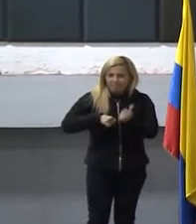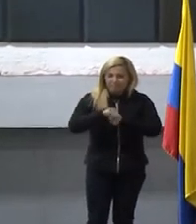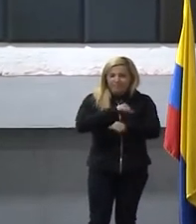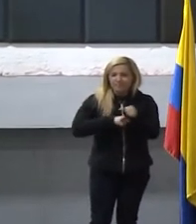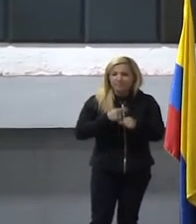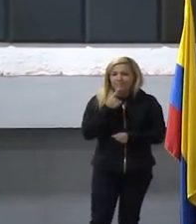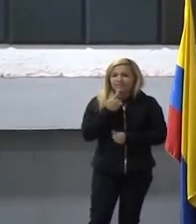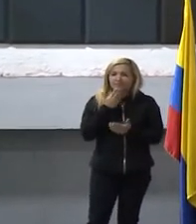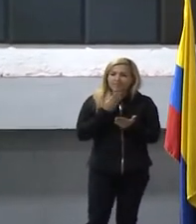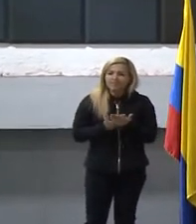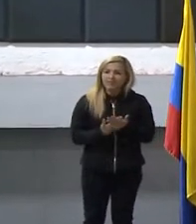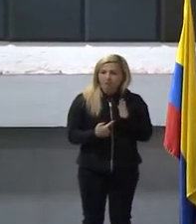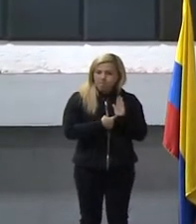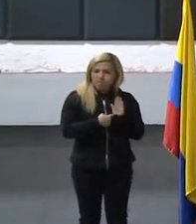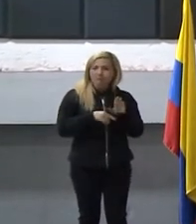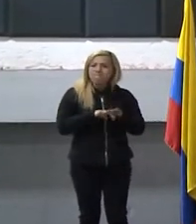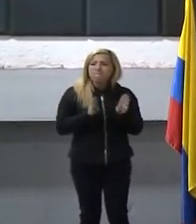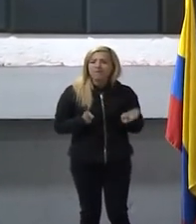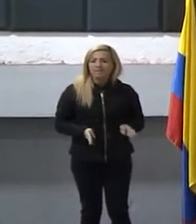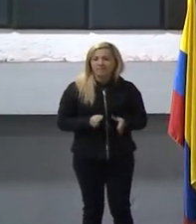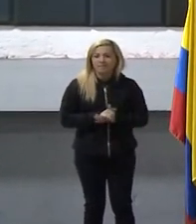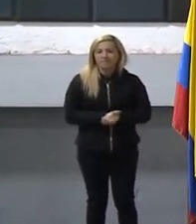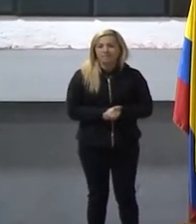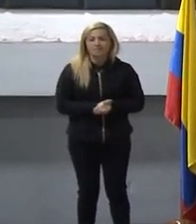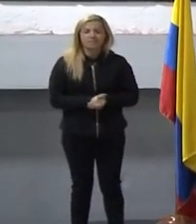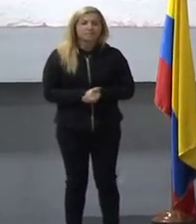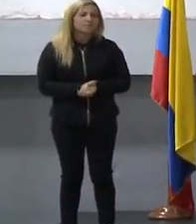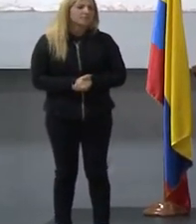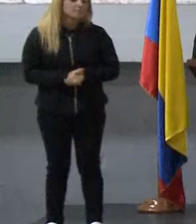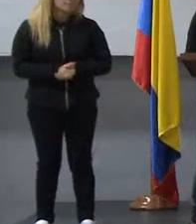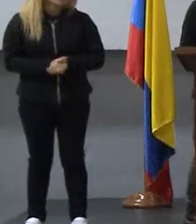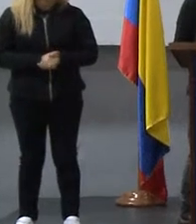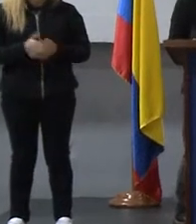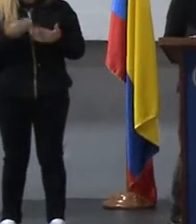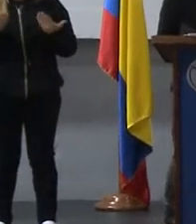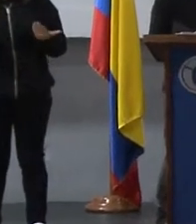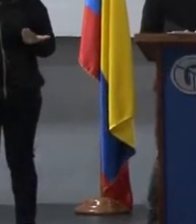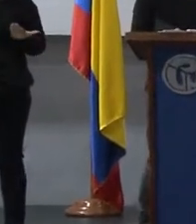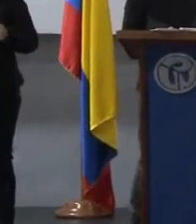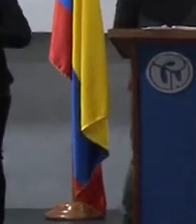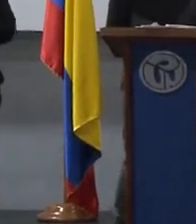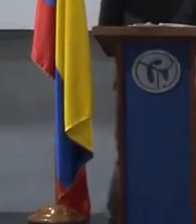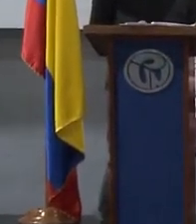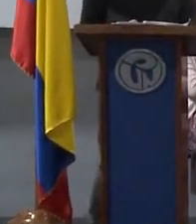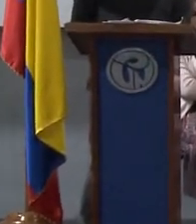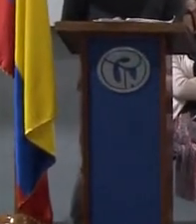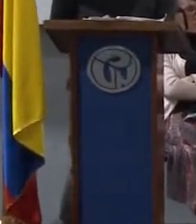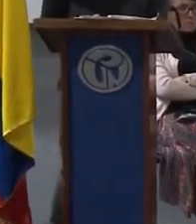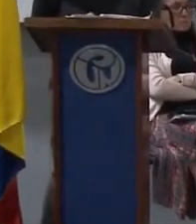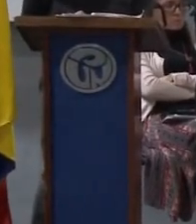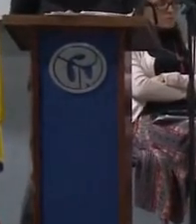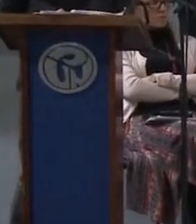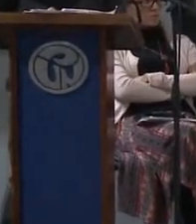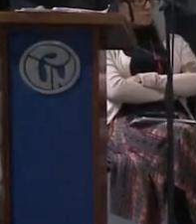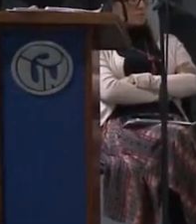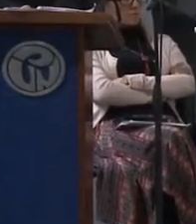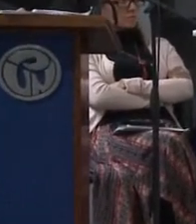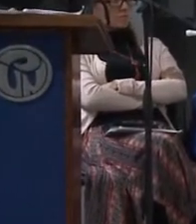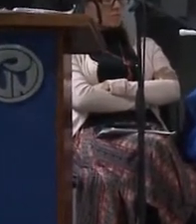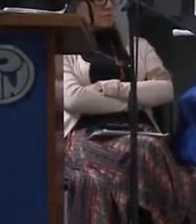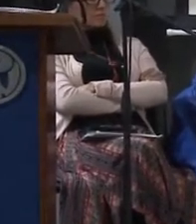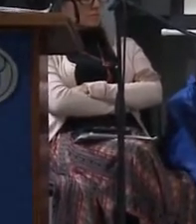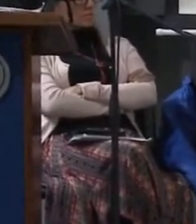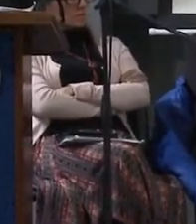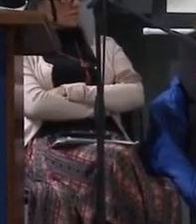y como se desprende de sus palabras y discursos es mucho el trabajo